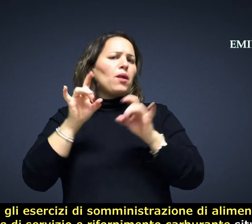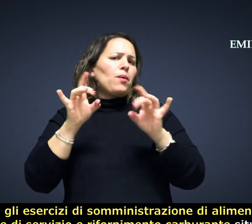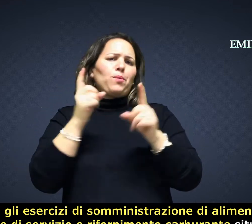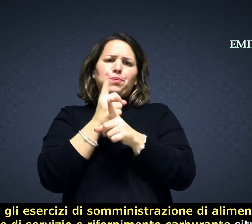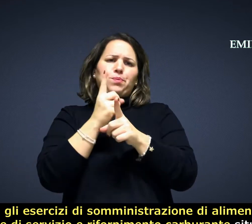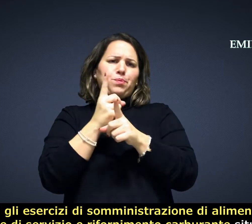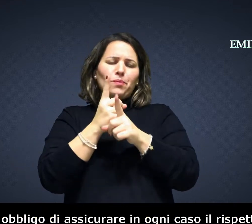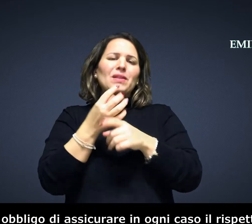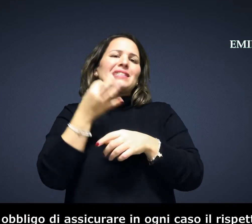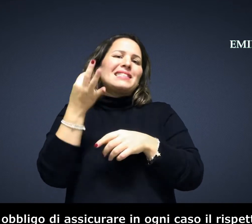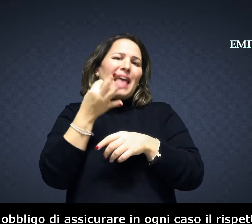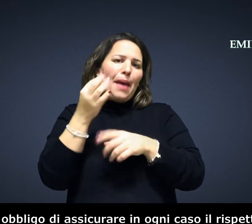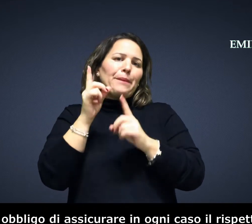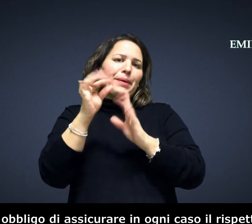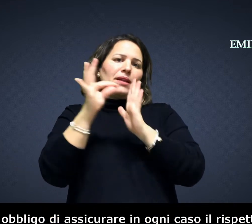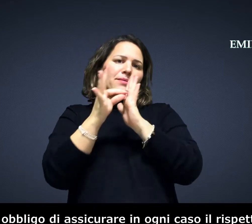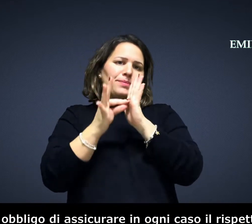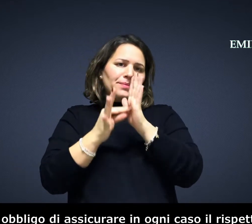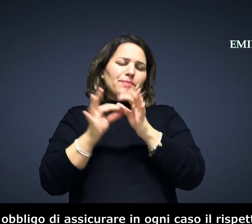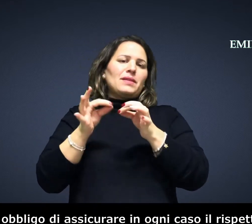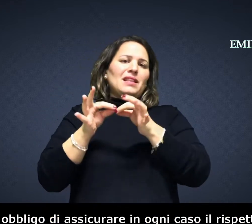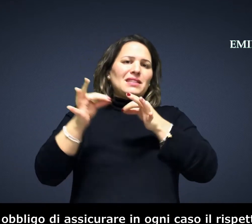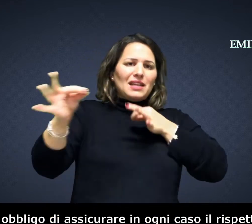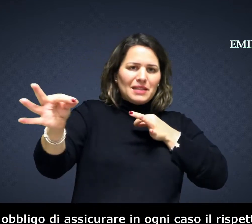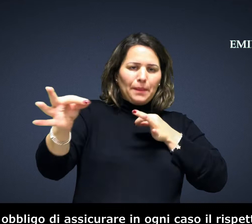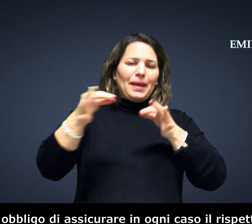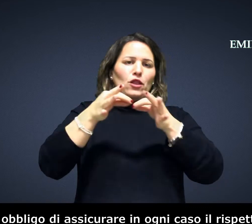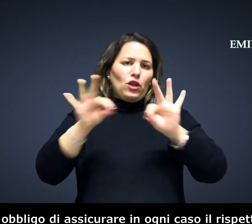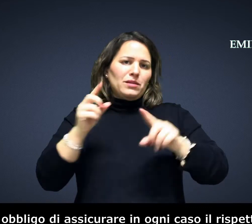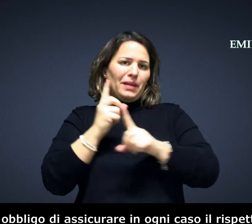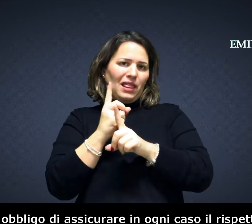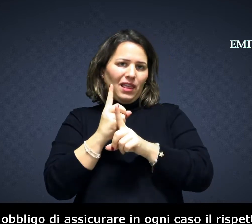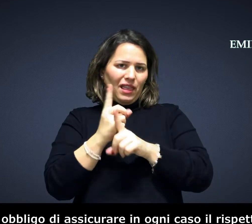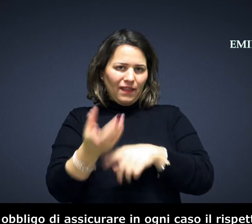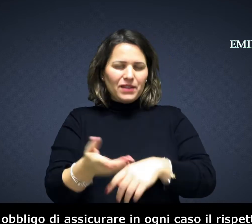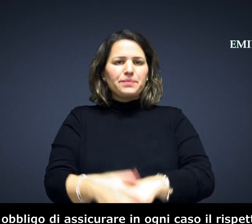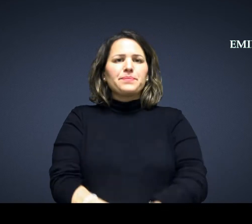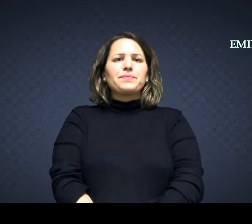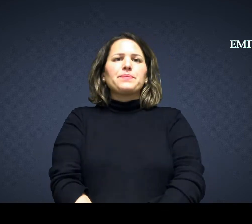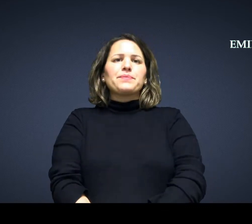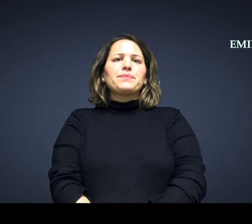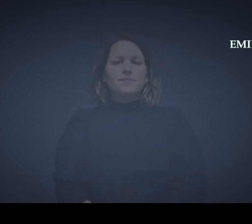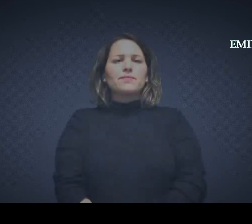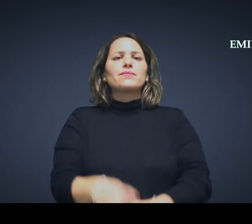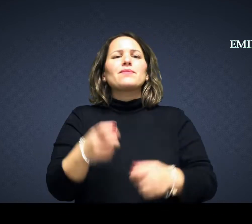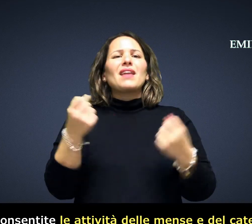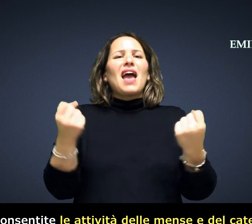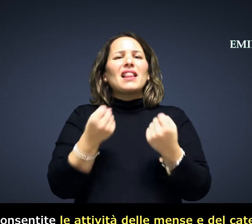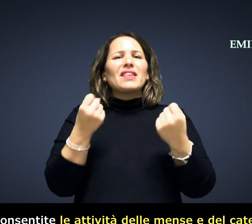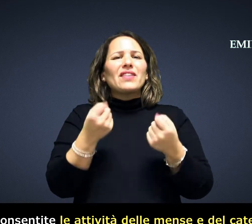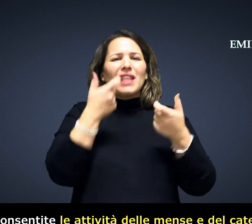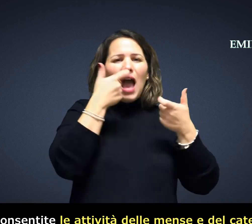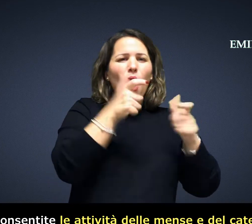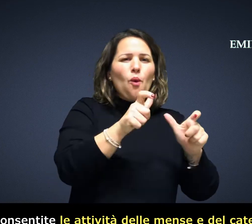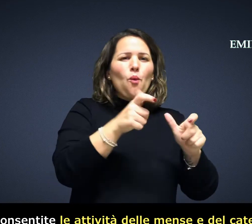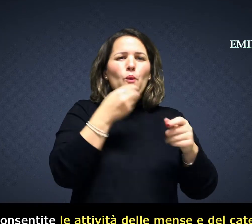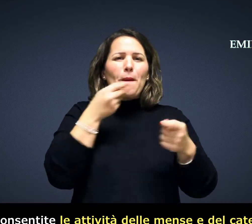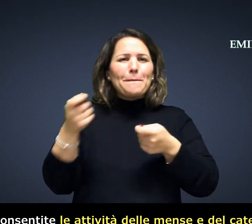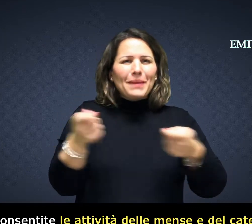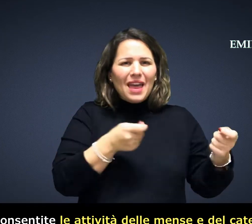Sono consentite le attività delle mense e del catering, continua su base contrattuale, che